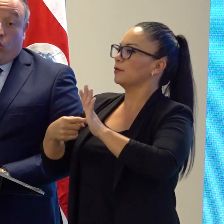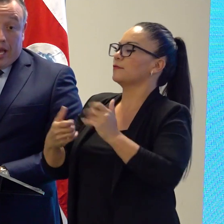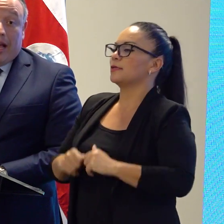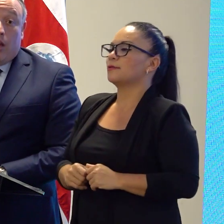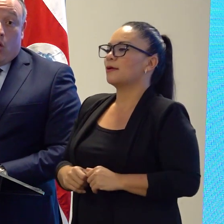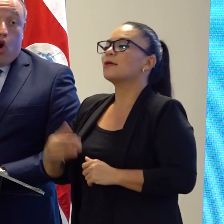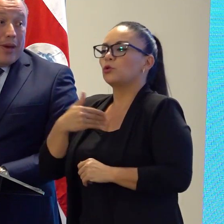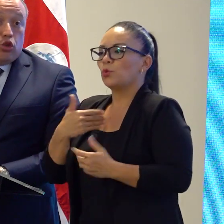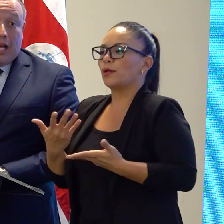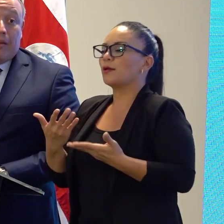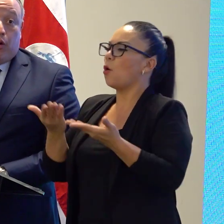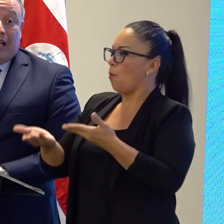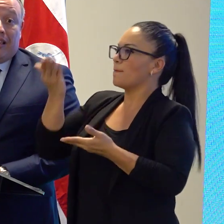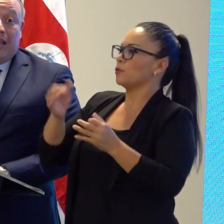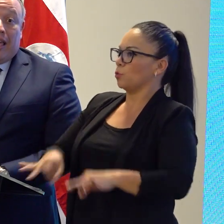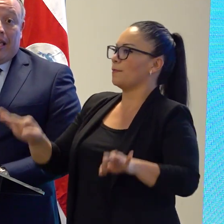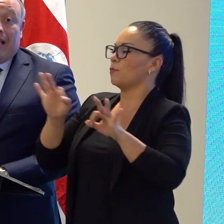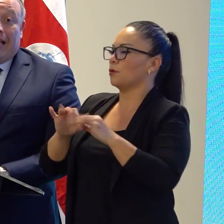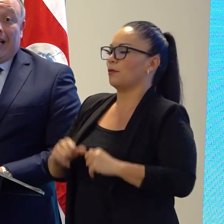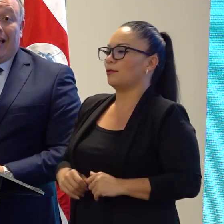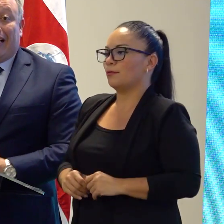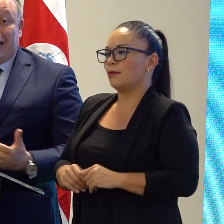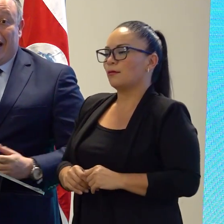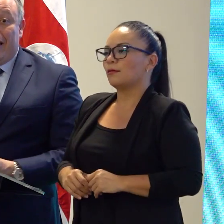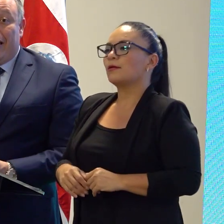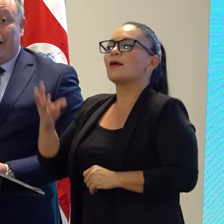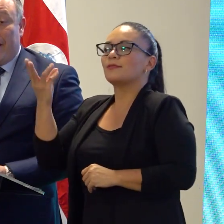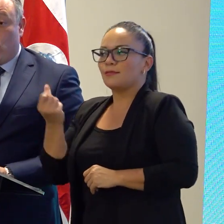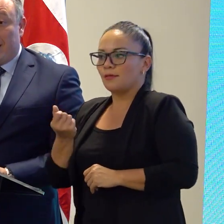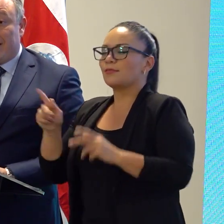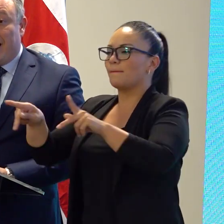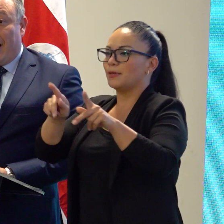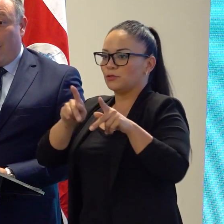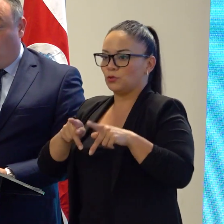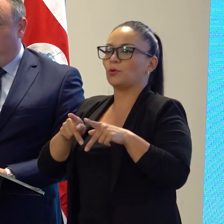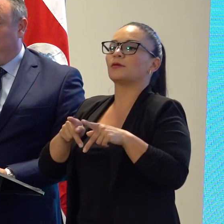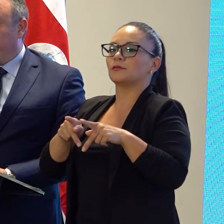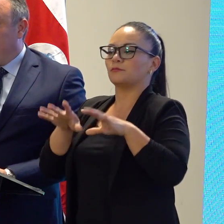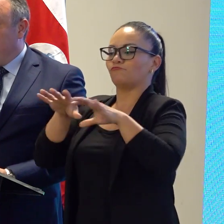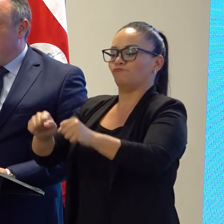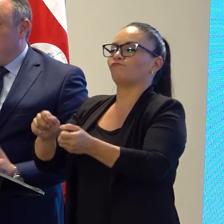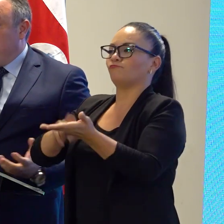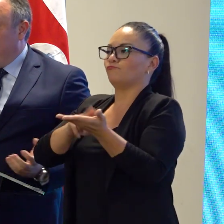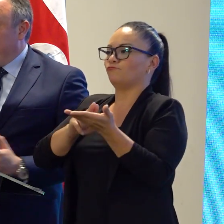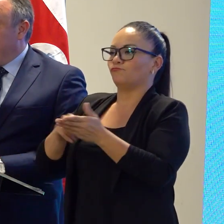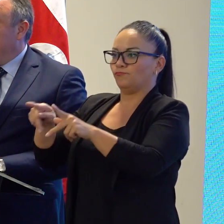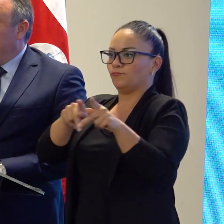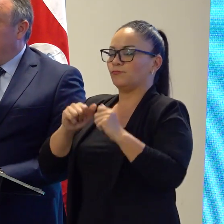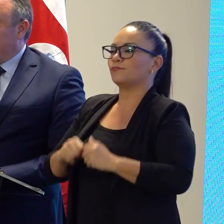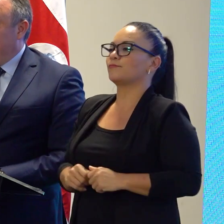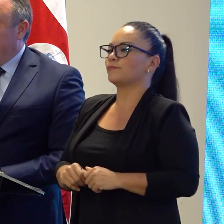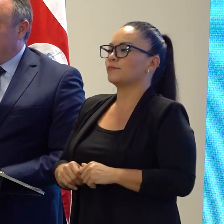que tuviera Un aumento tan importante en la en la cantidad de personas que ocupa finalmente